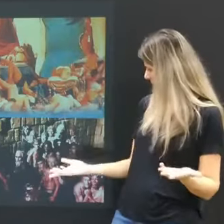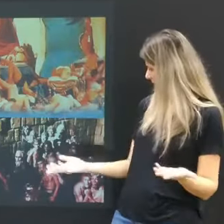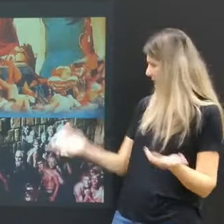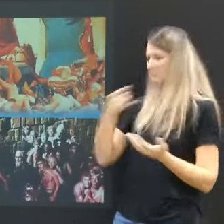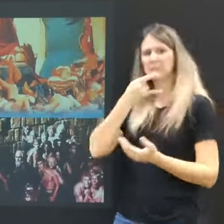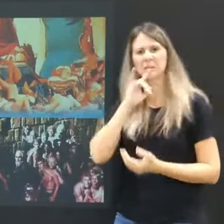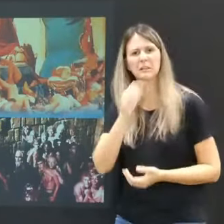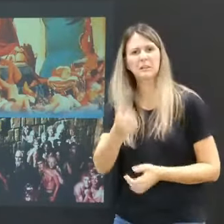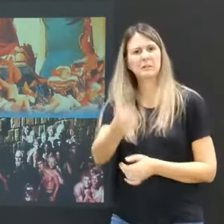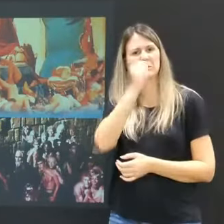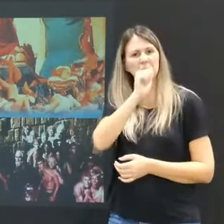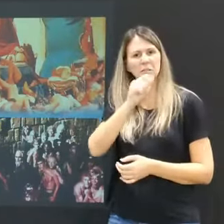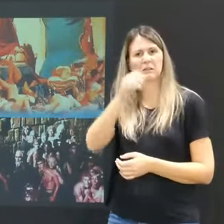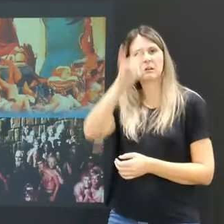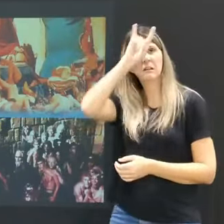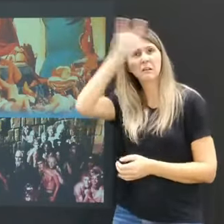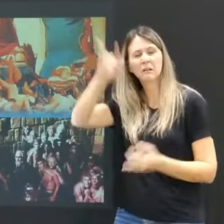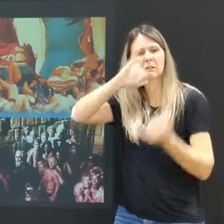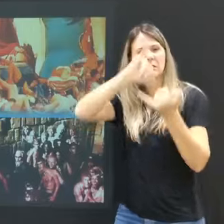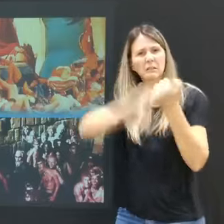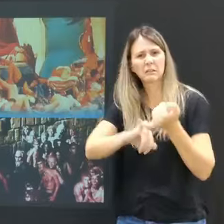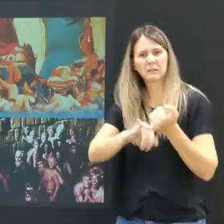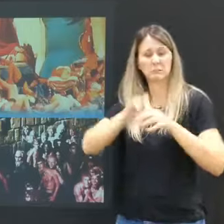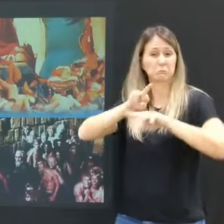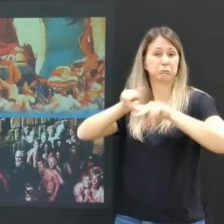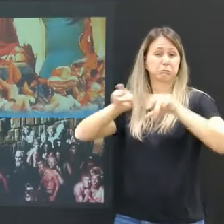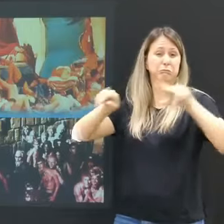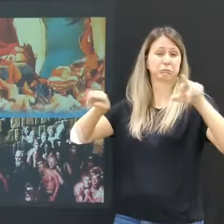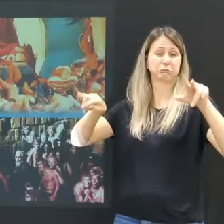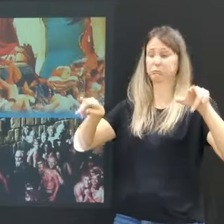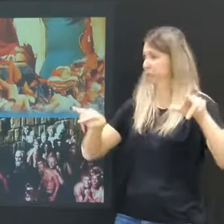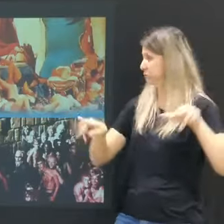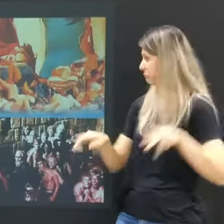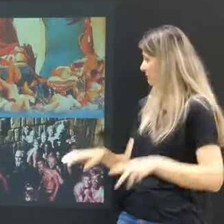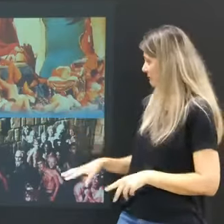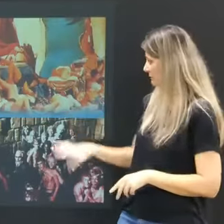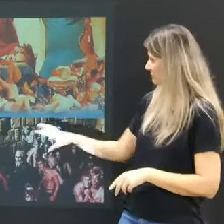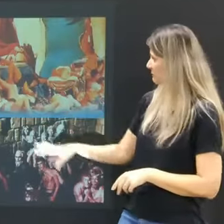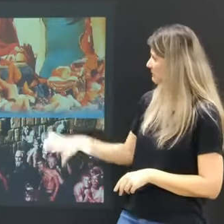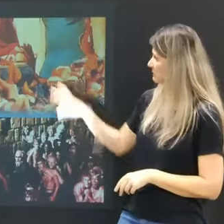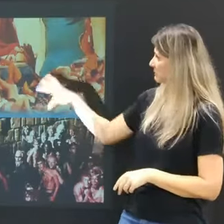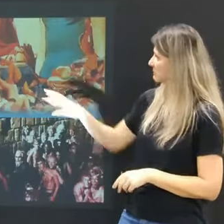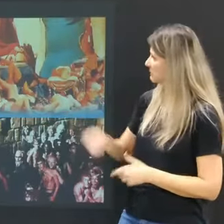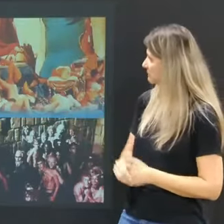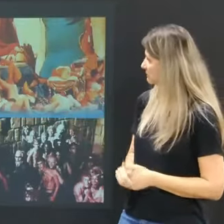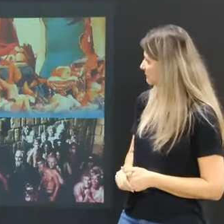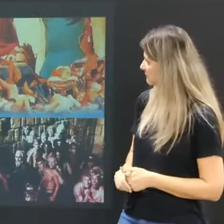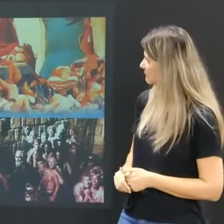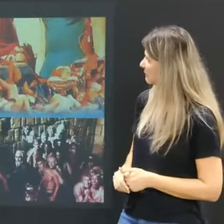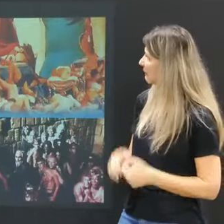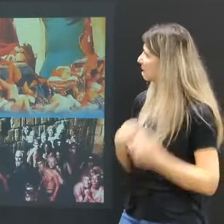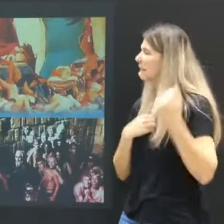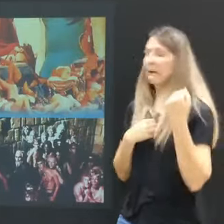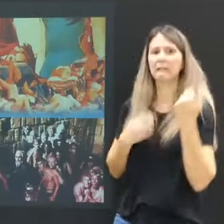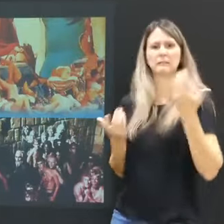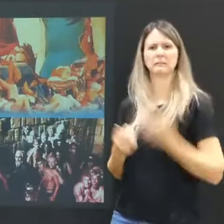Homossexualismo, veja as imagens, bebida, adultério, né, prostituição, de todas as formas, tá vendo a imagem?